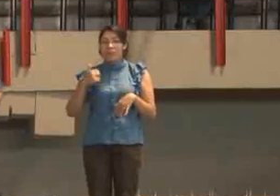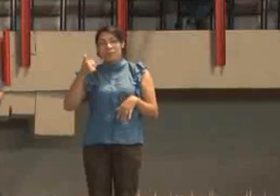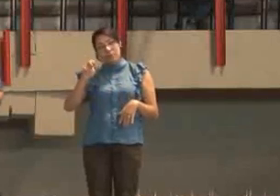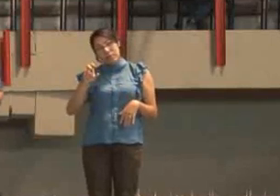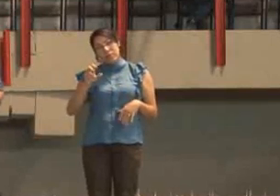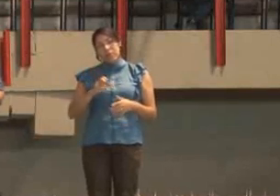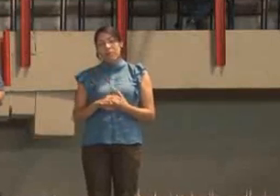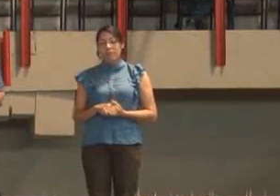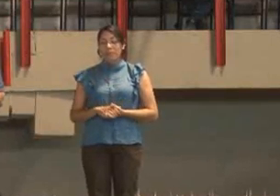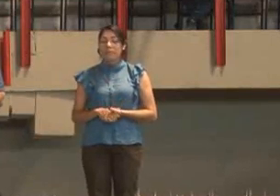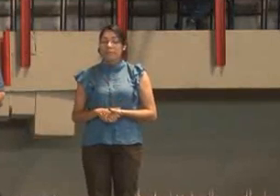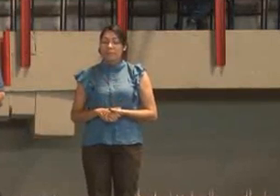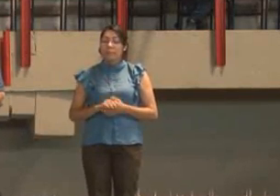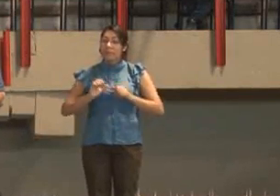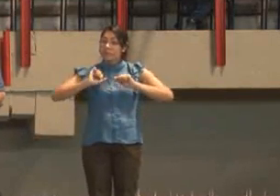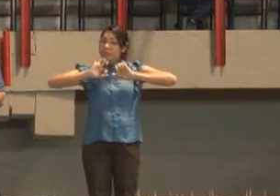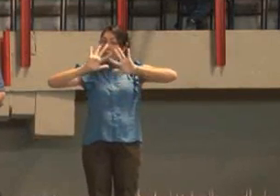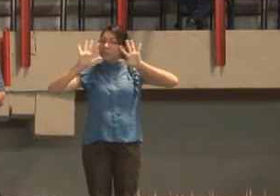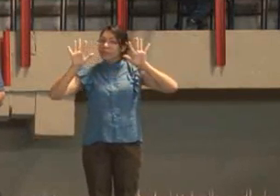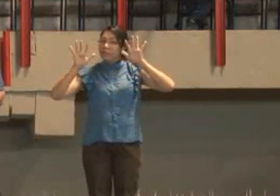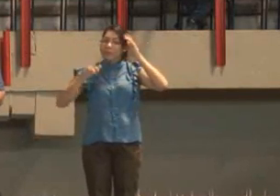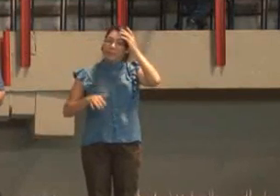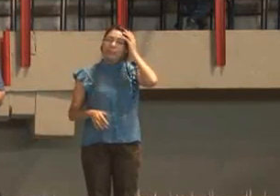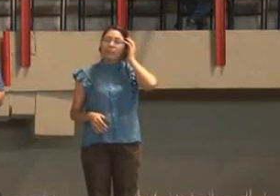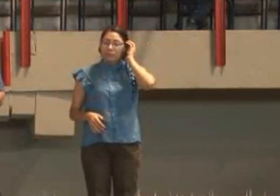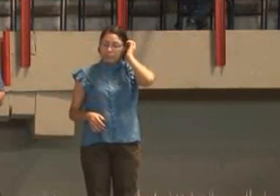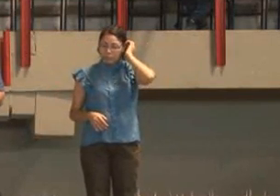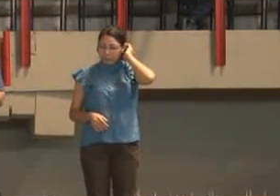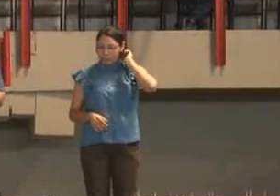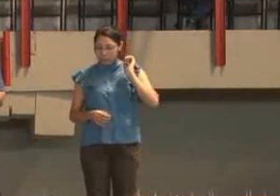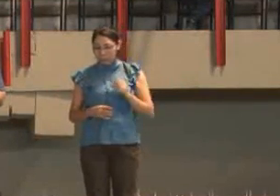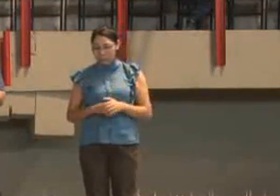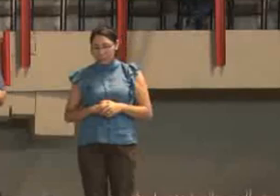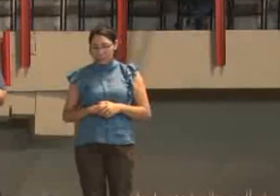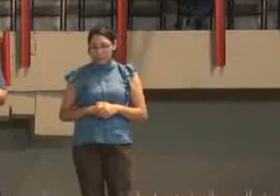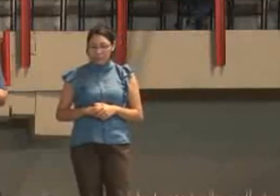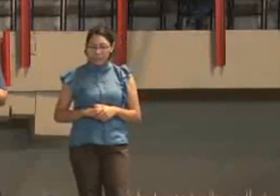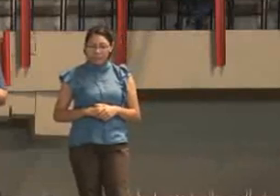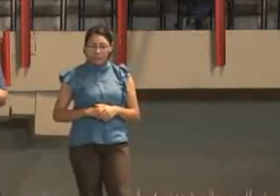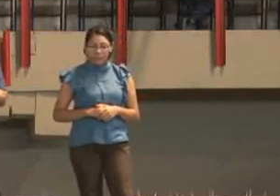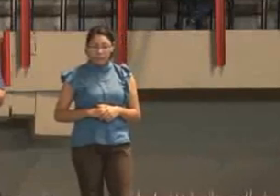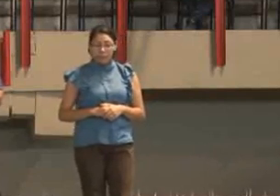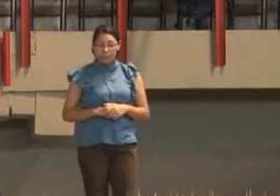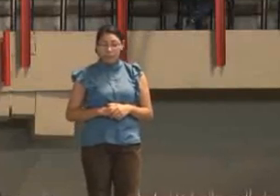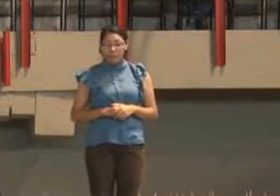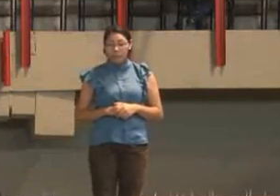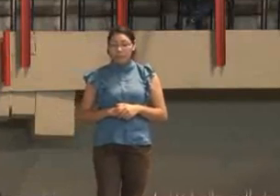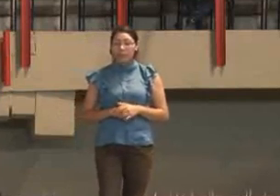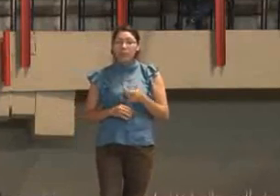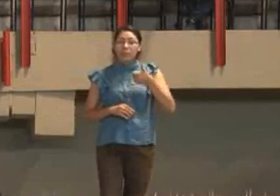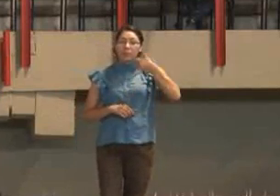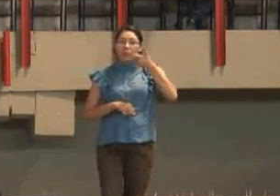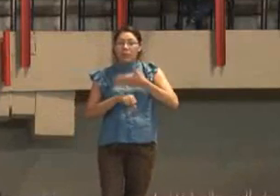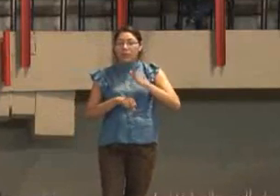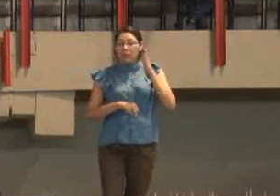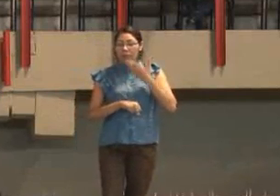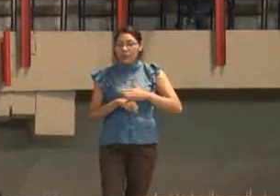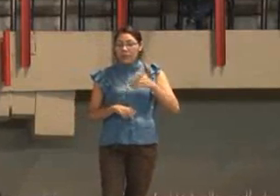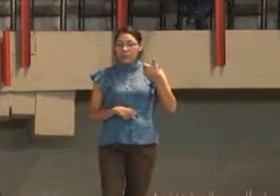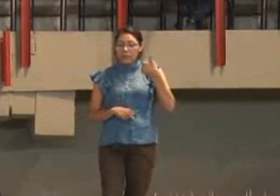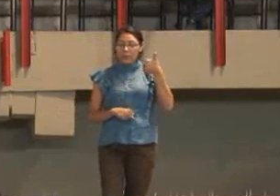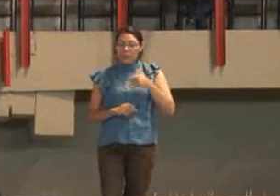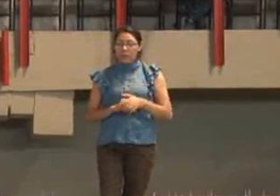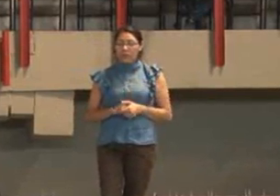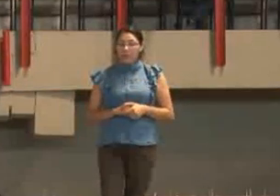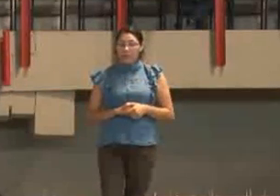final 15. Ficou claro essa? Beleza? Então vamos lá. Primeiro exercício, queria que vocês acompanhassem